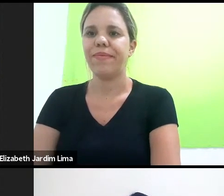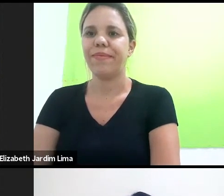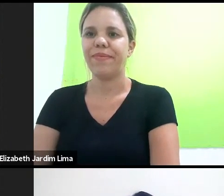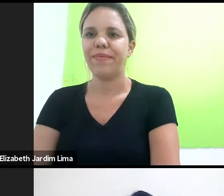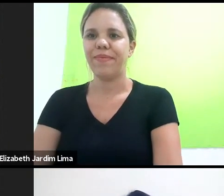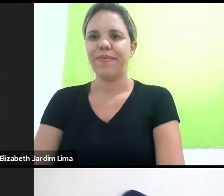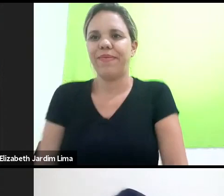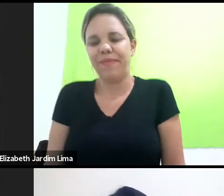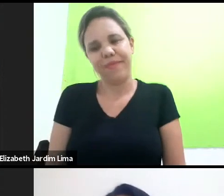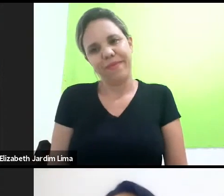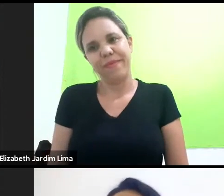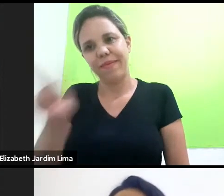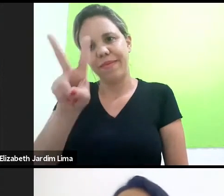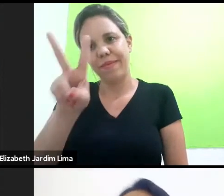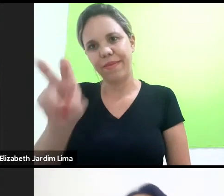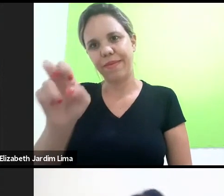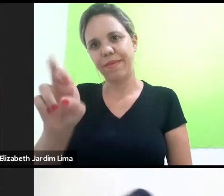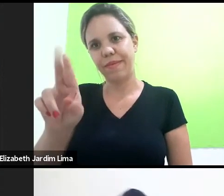Vecilene,